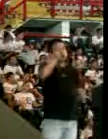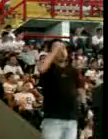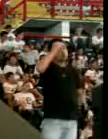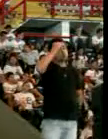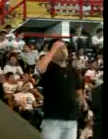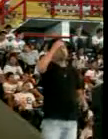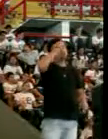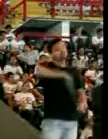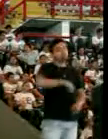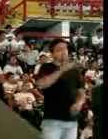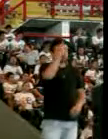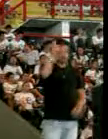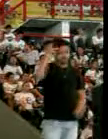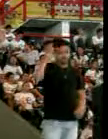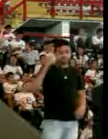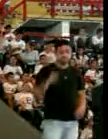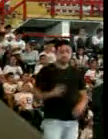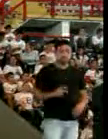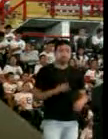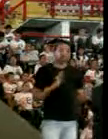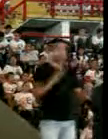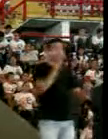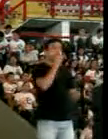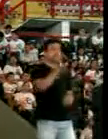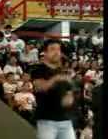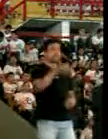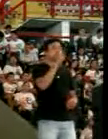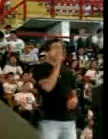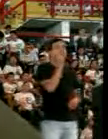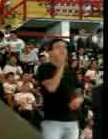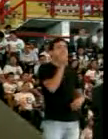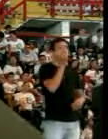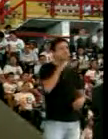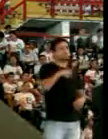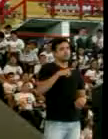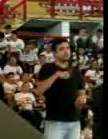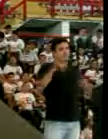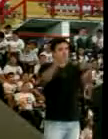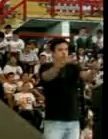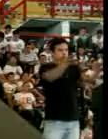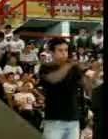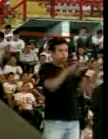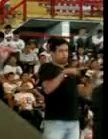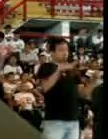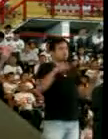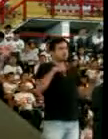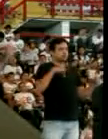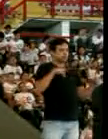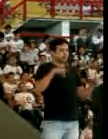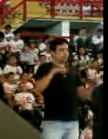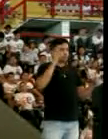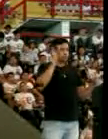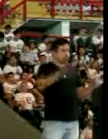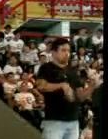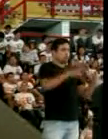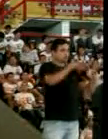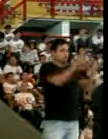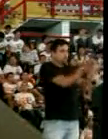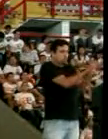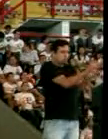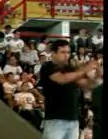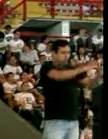Me diga uma coisa, aqui no Ceará, existem áreas que estão desertificadas ou